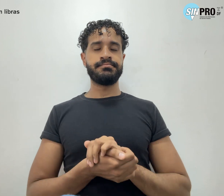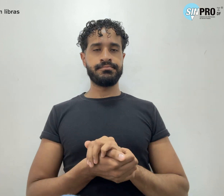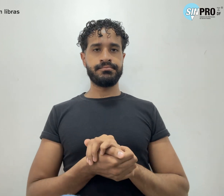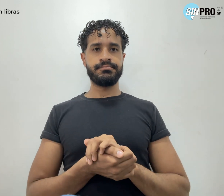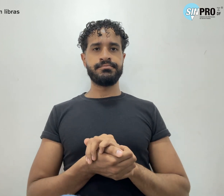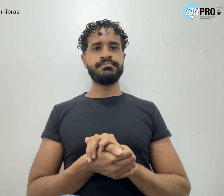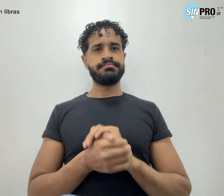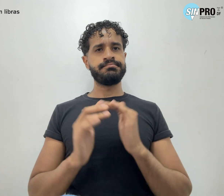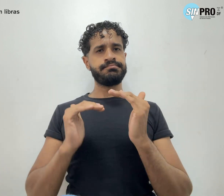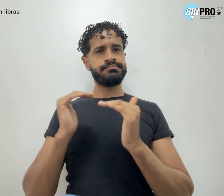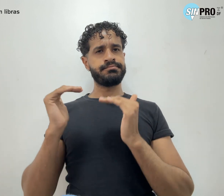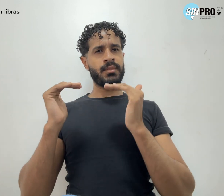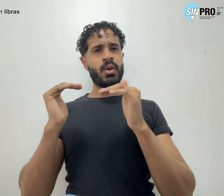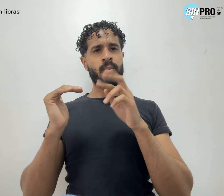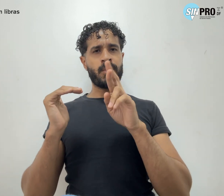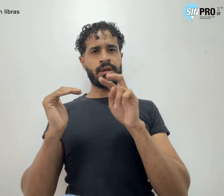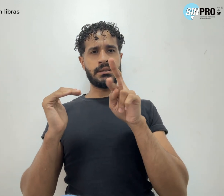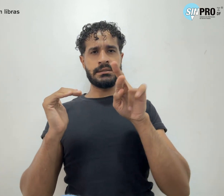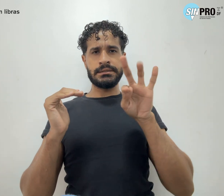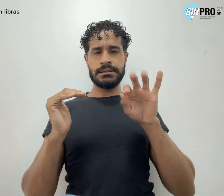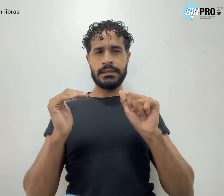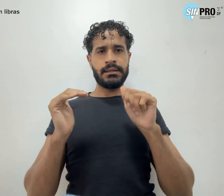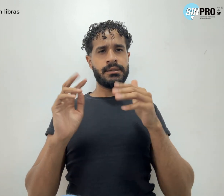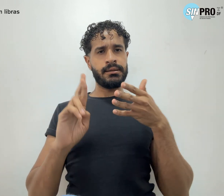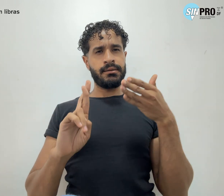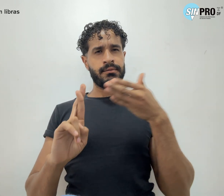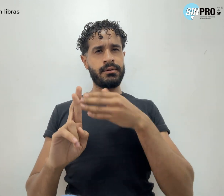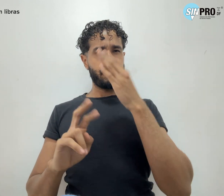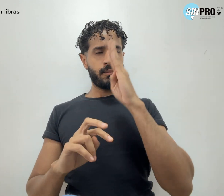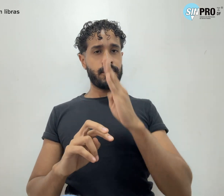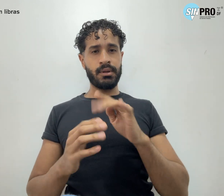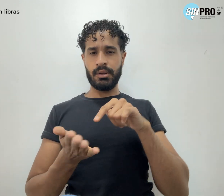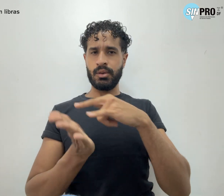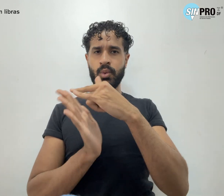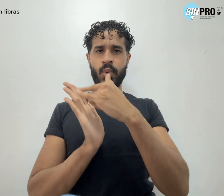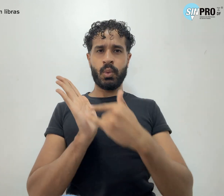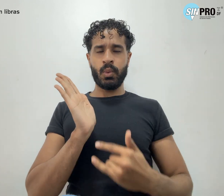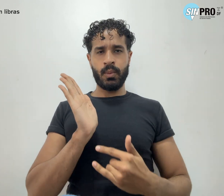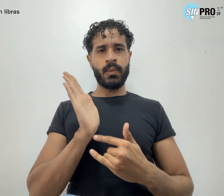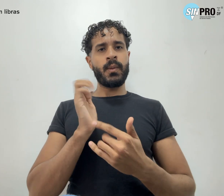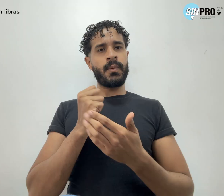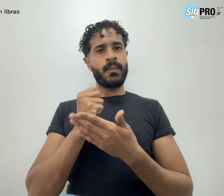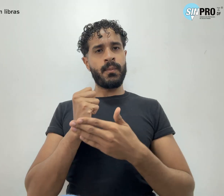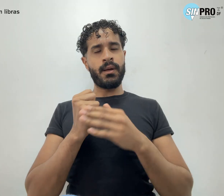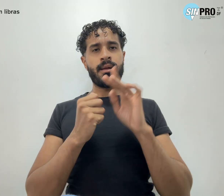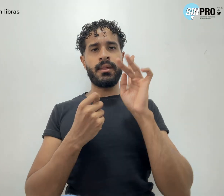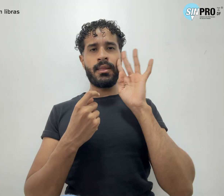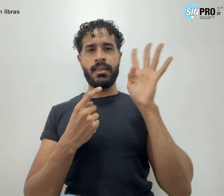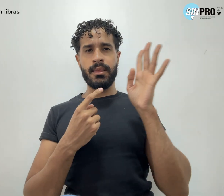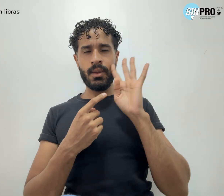Progressista e referência no Brasil, o documento tem base nas teorias da